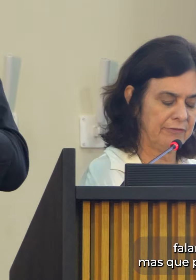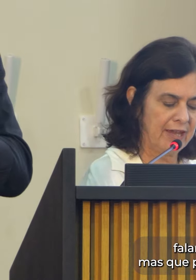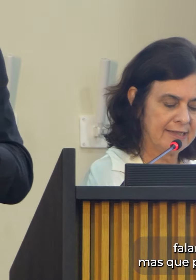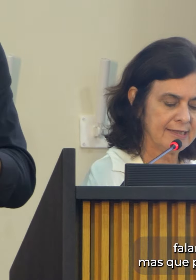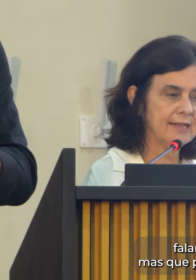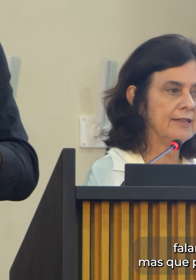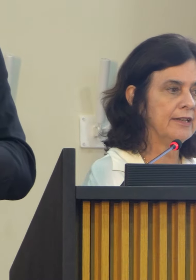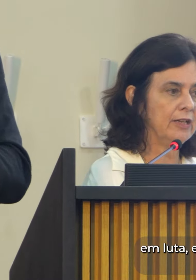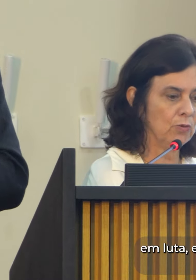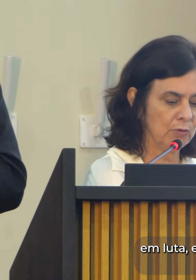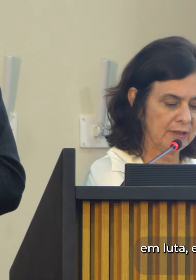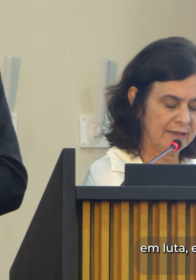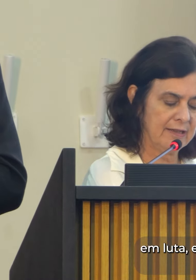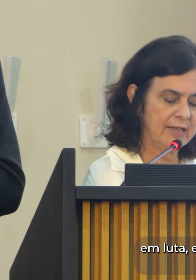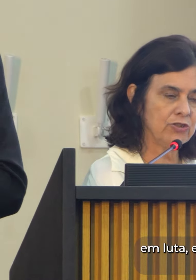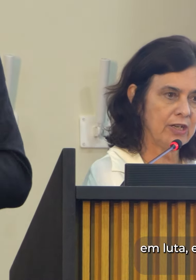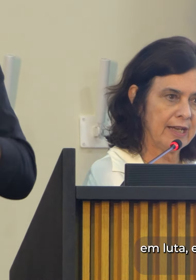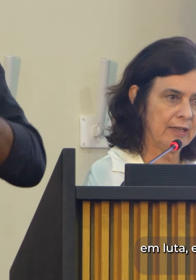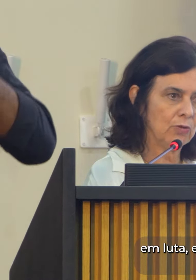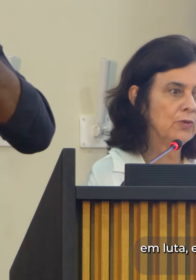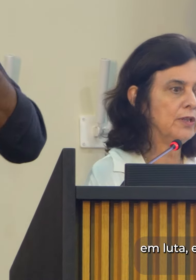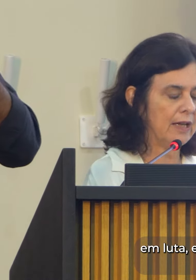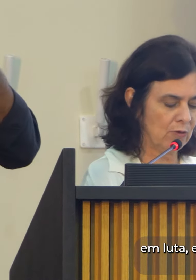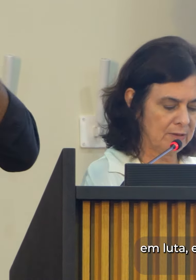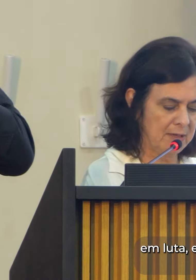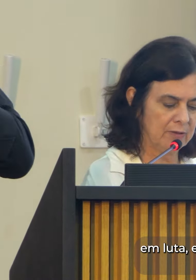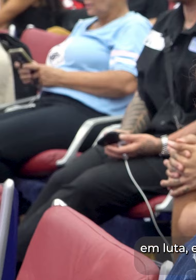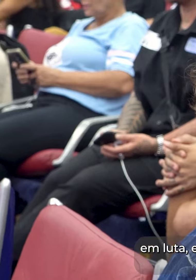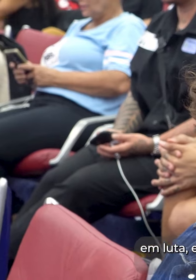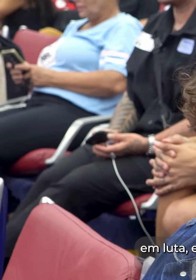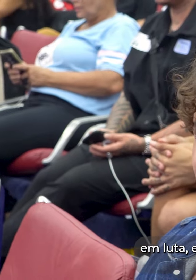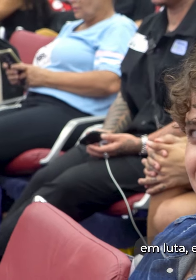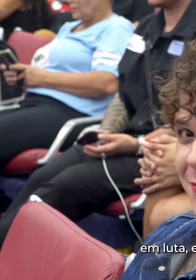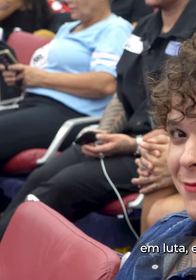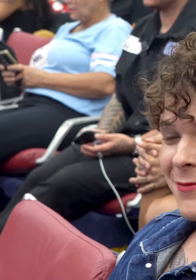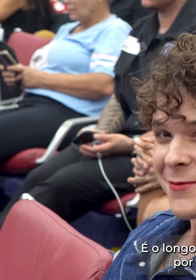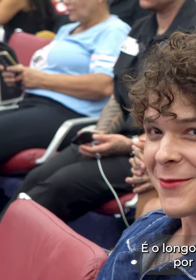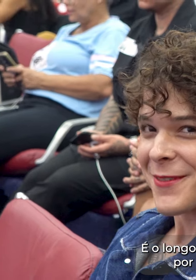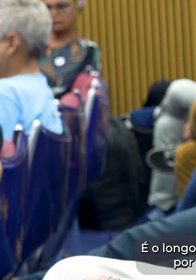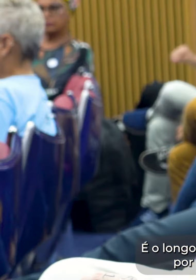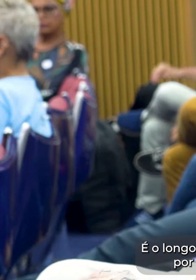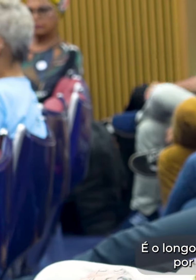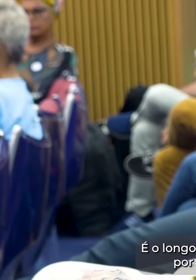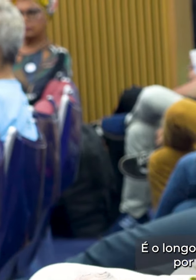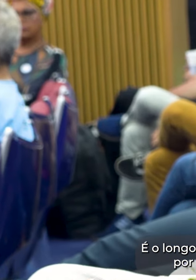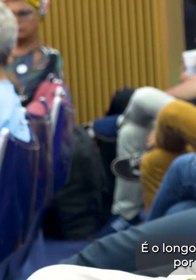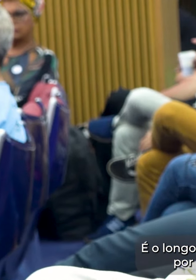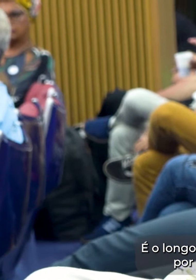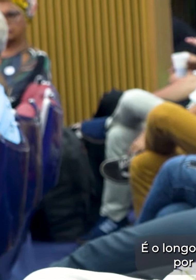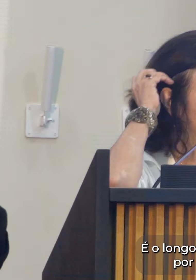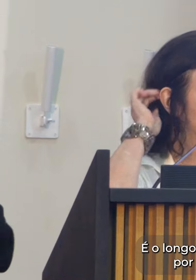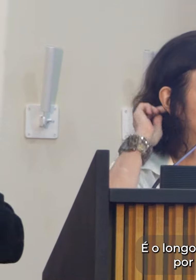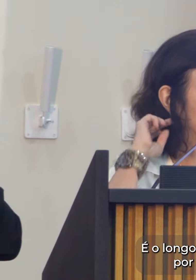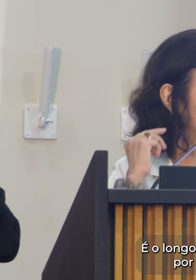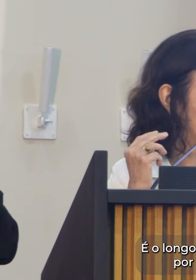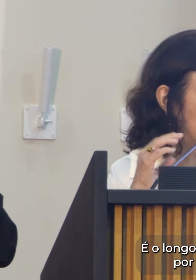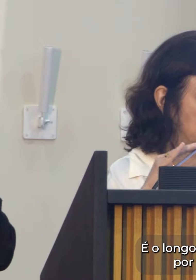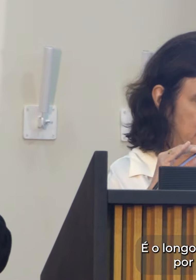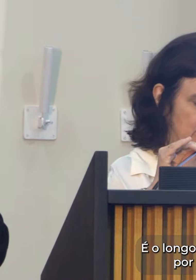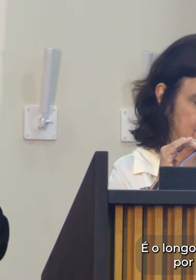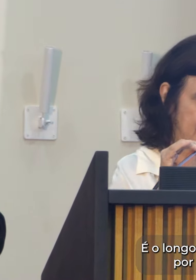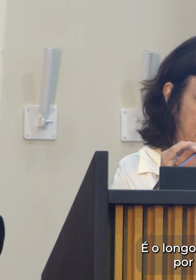em vivência, em luta, em direito, em acolhimento e em paz. É o longo caminho que ainda temos por